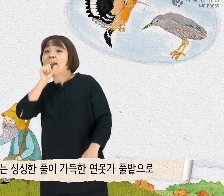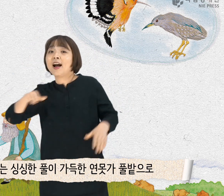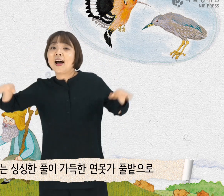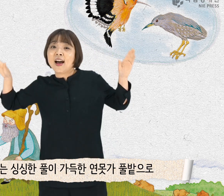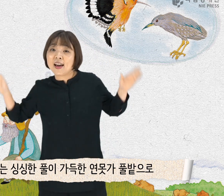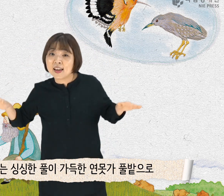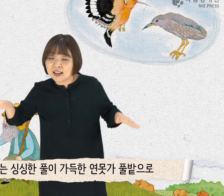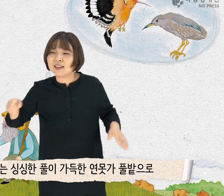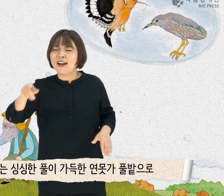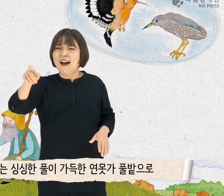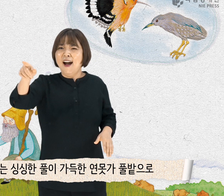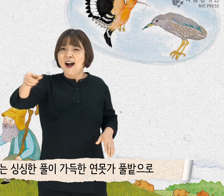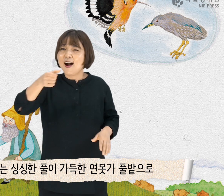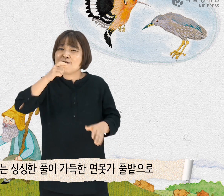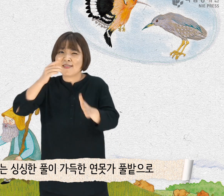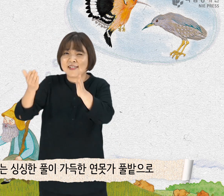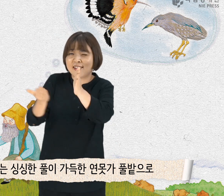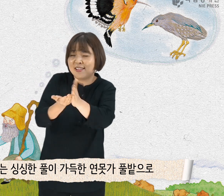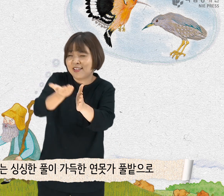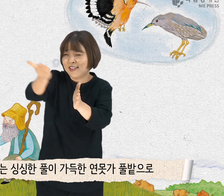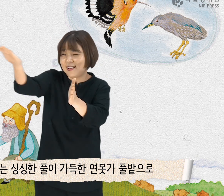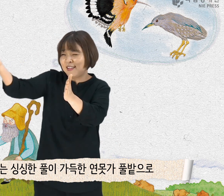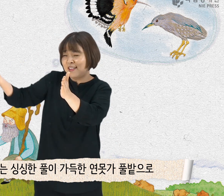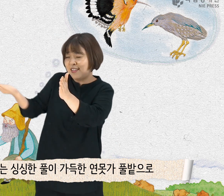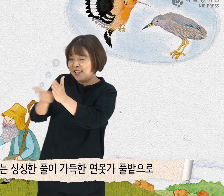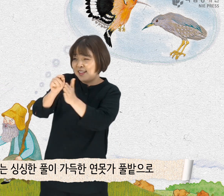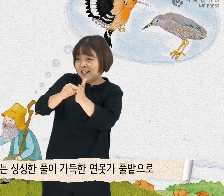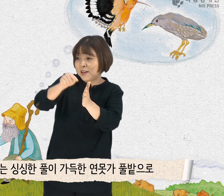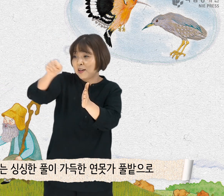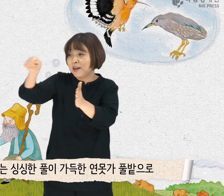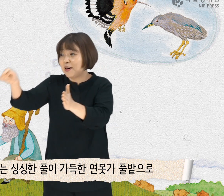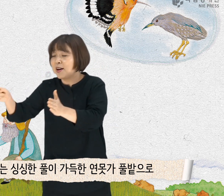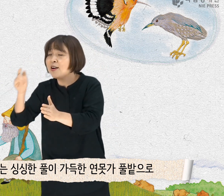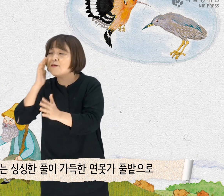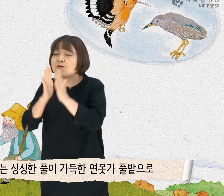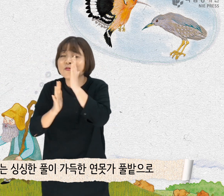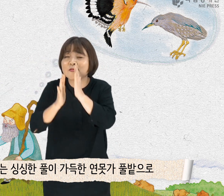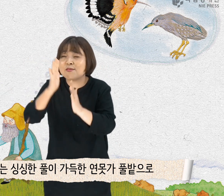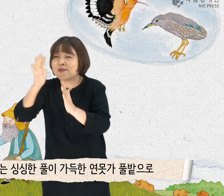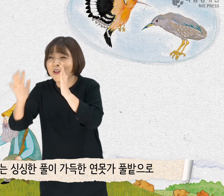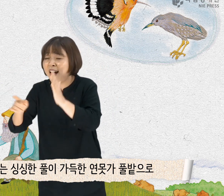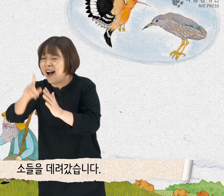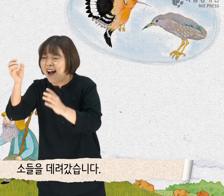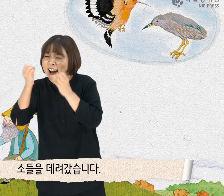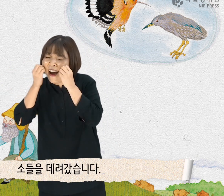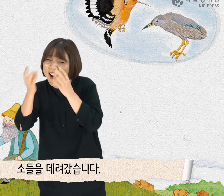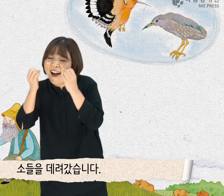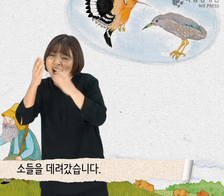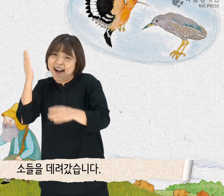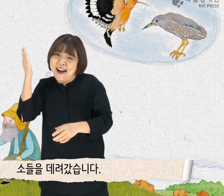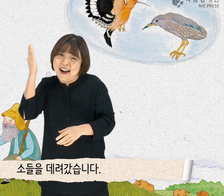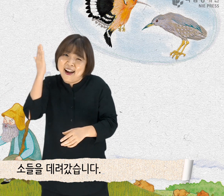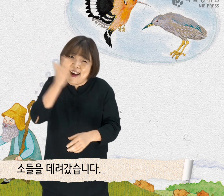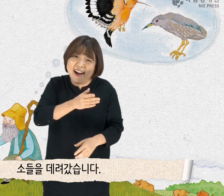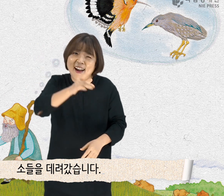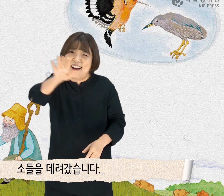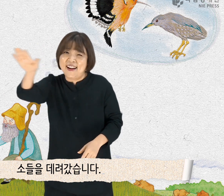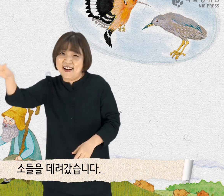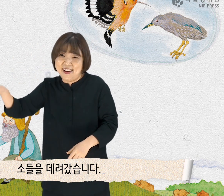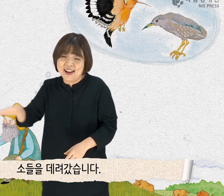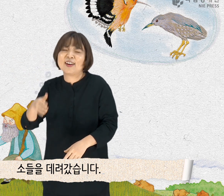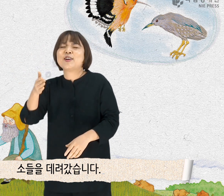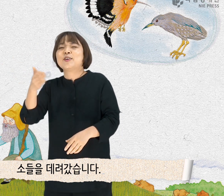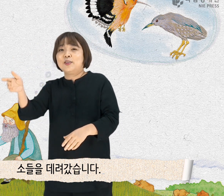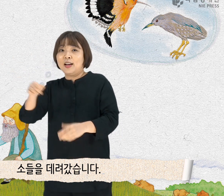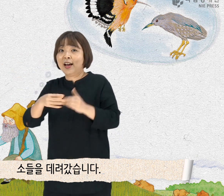해오라기 는 싱싱한 풀이 가득한 연모 까불 밭으로 소들을 데려갔습니다